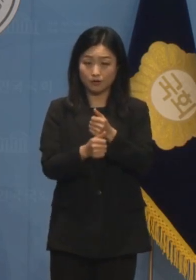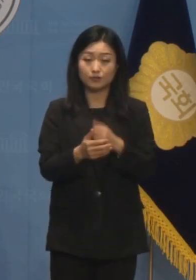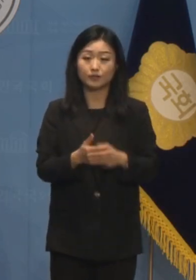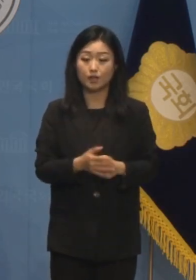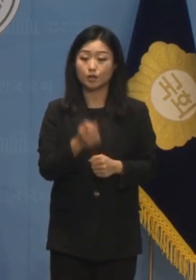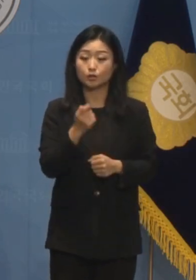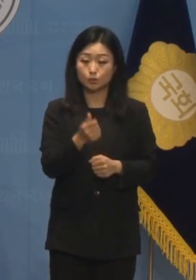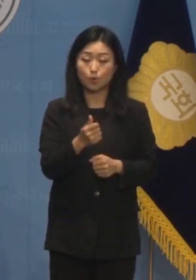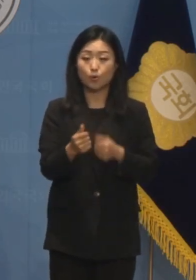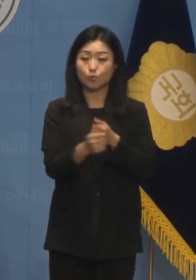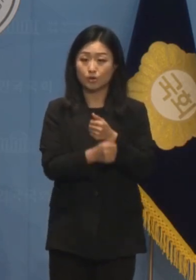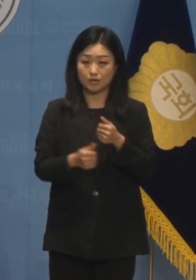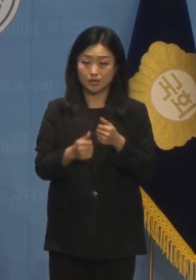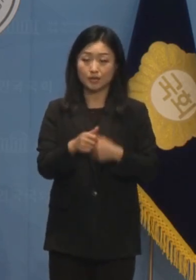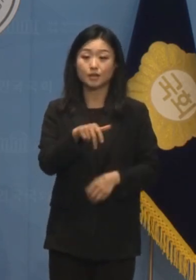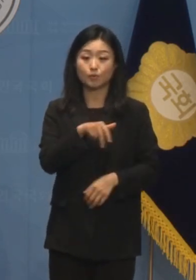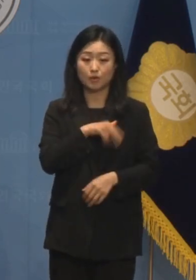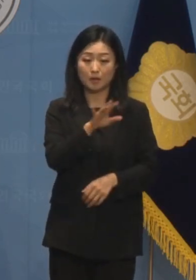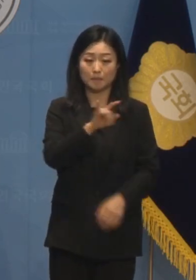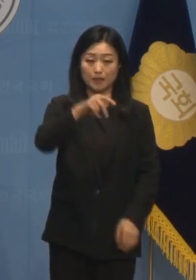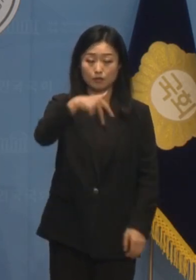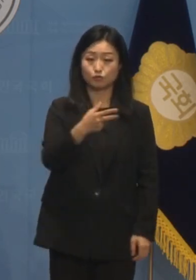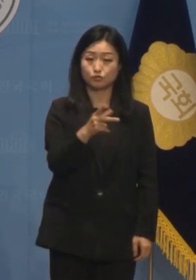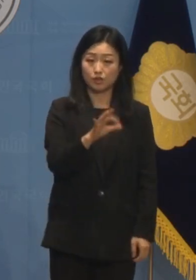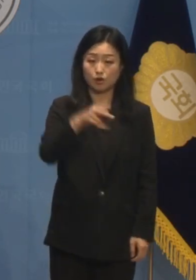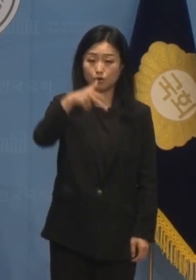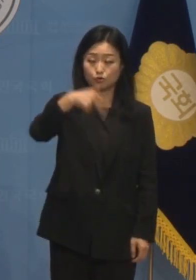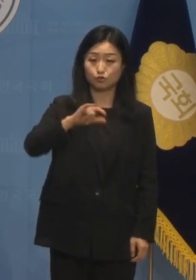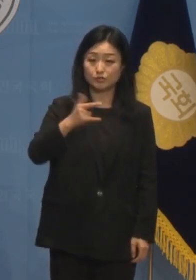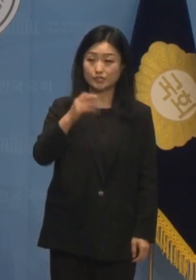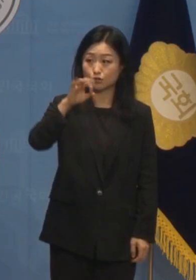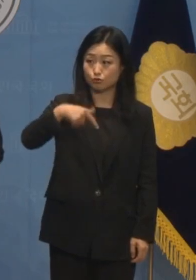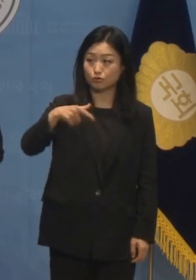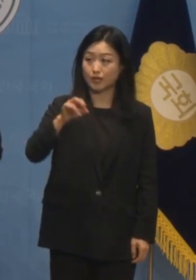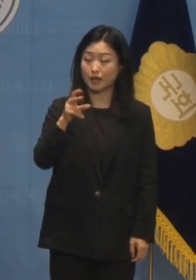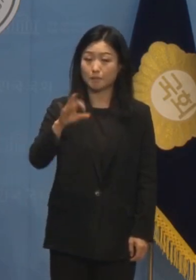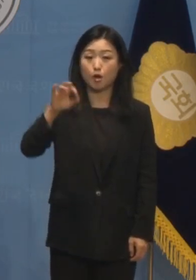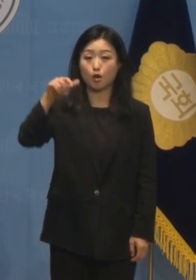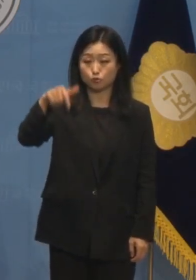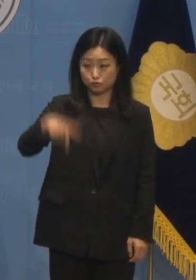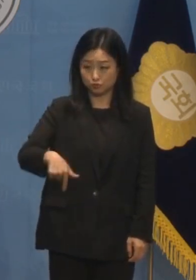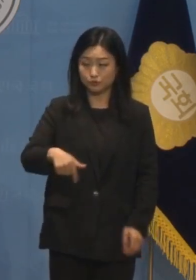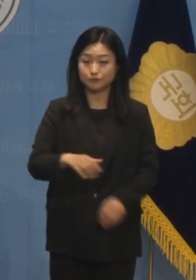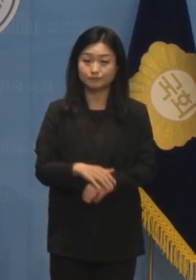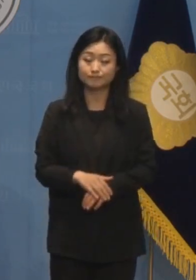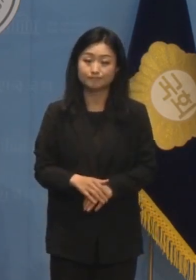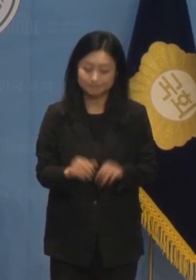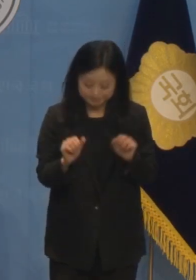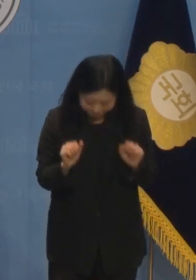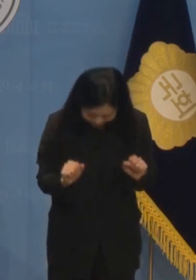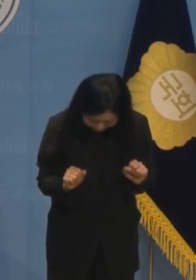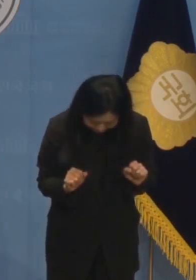개소 소위 어 배준영 주진후 강명구 1동